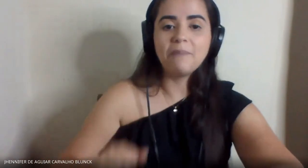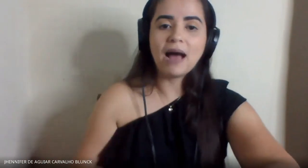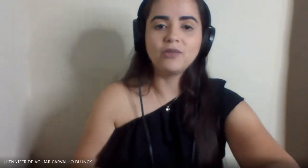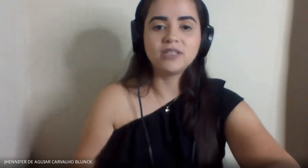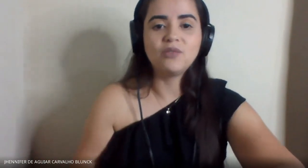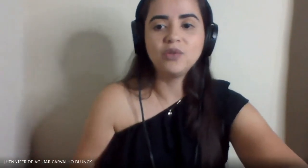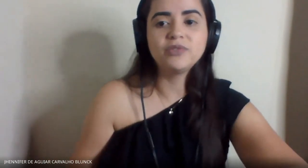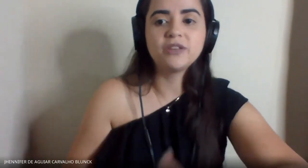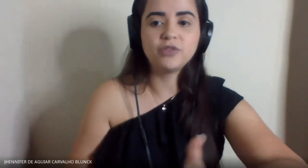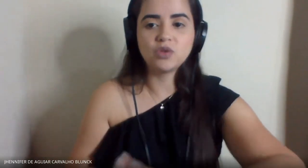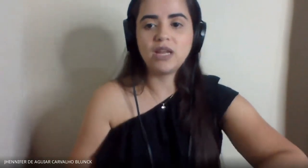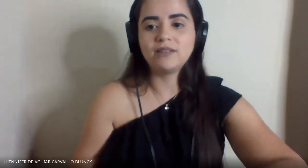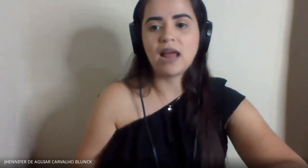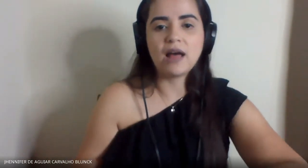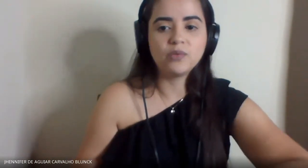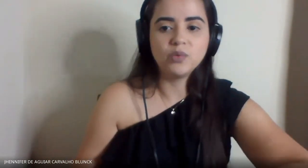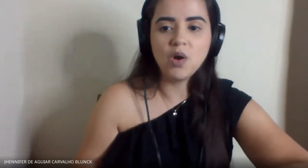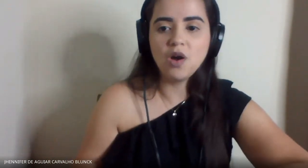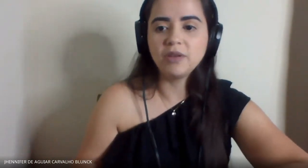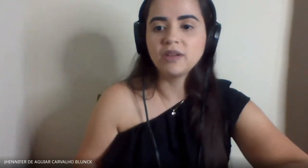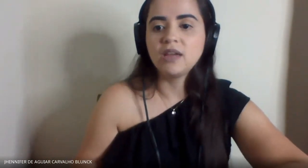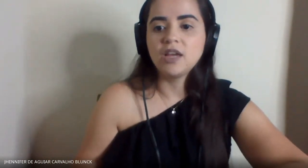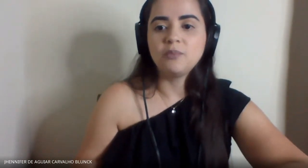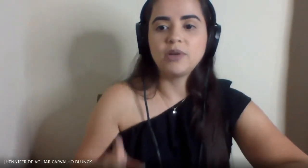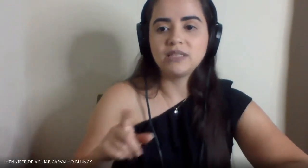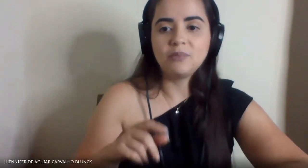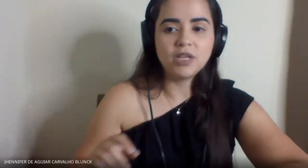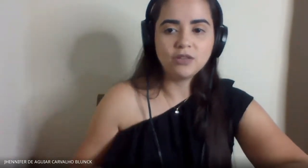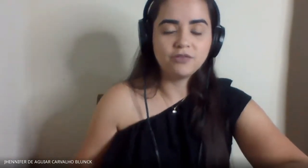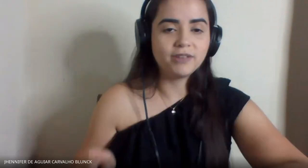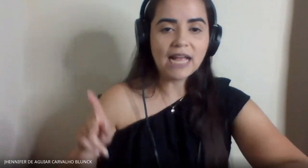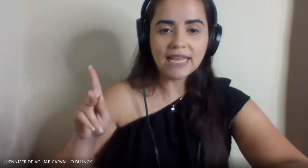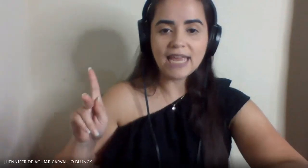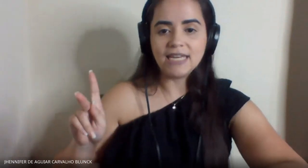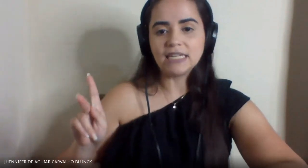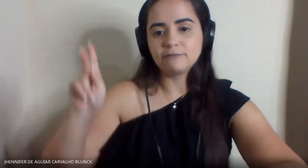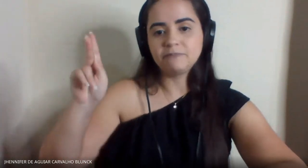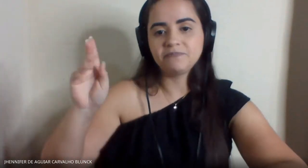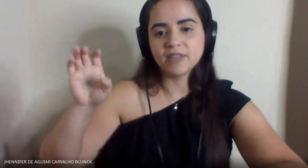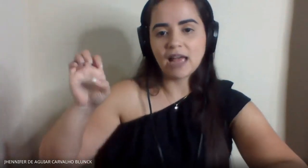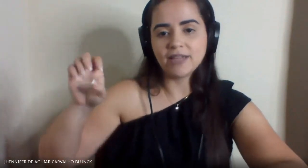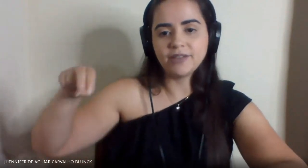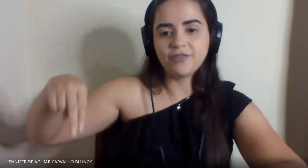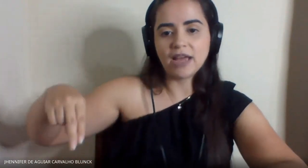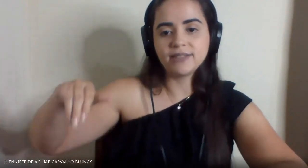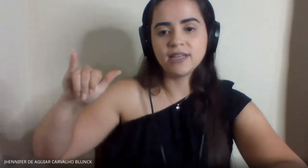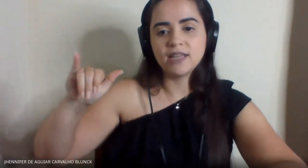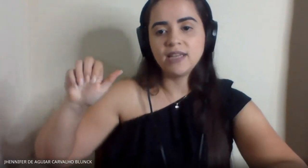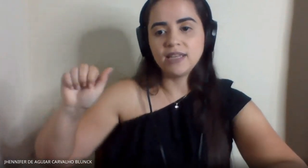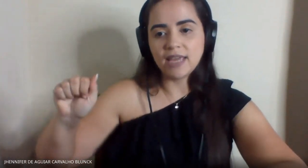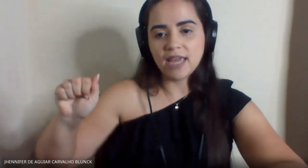essa pausa. Então, quando você for soletrar o nome, por exemplo, aqui estou vendo da Quênia, aí você